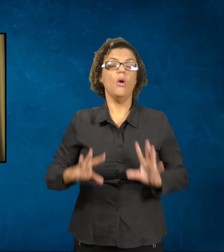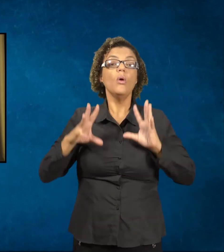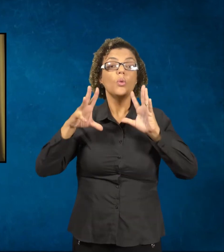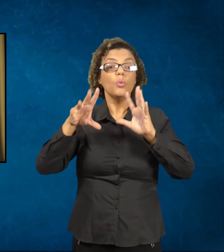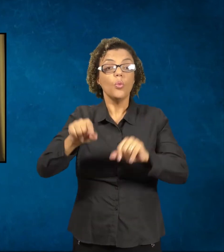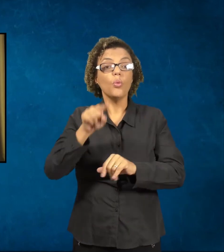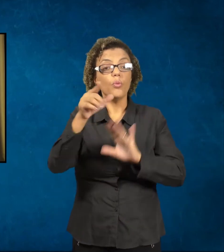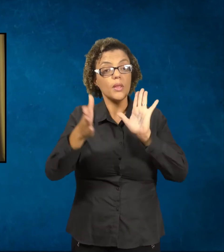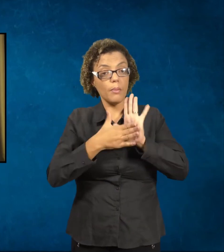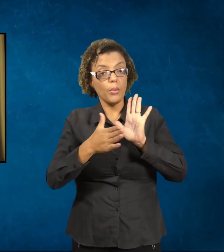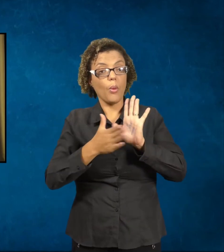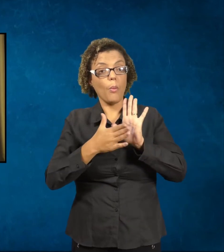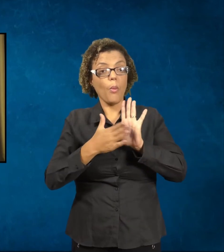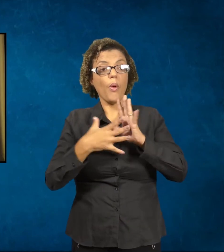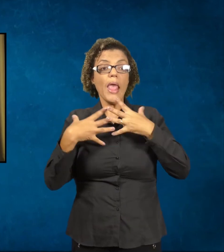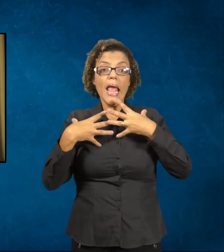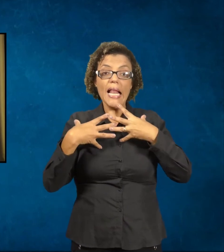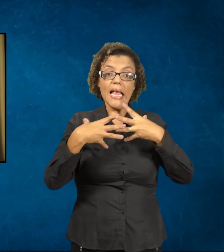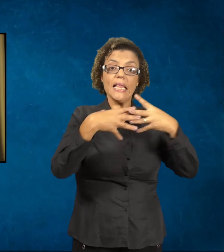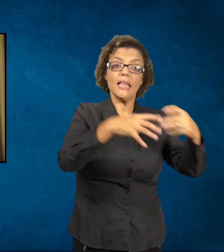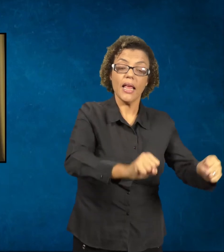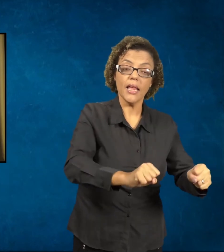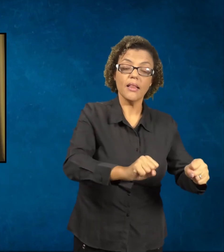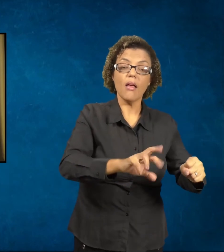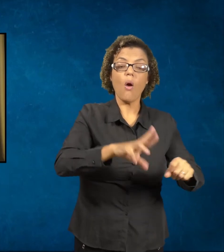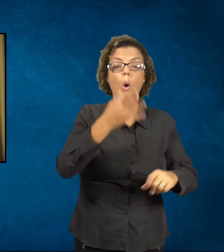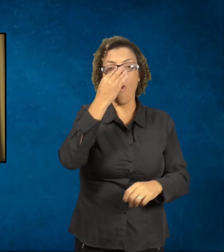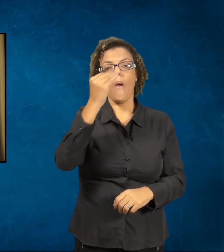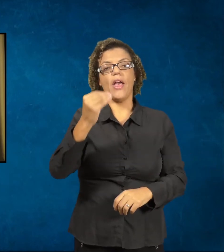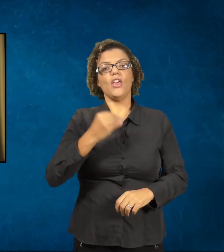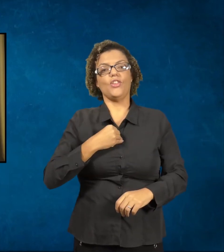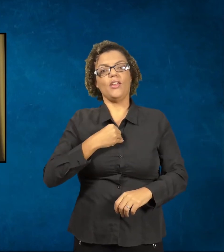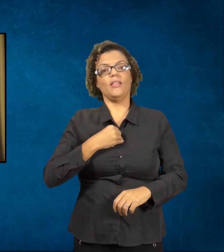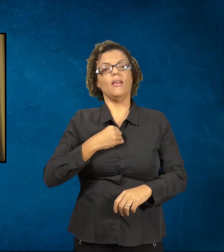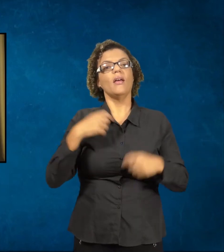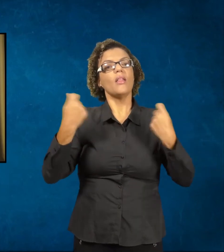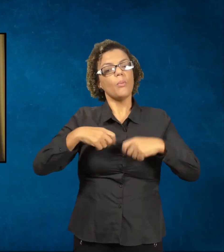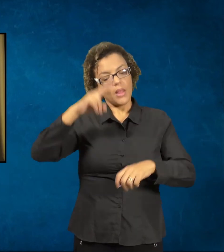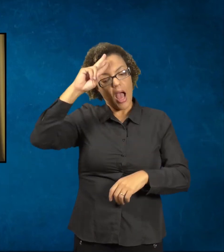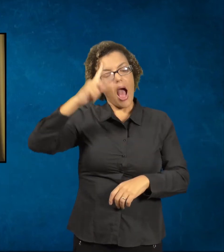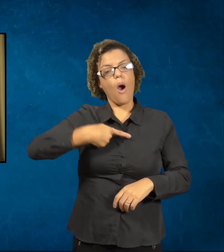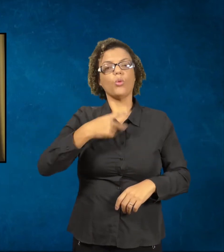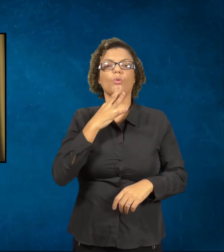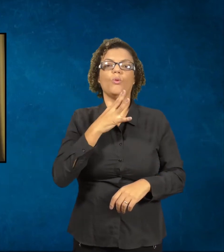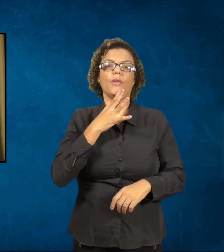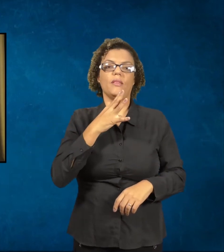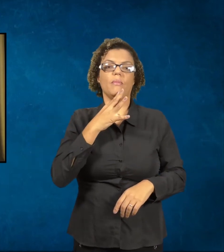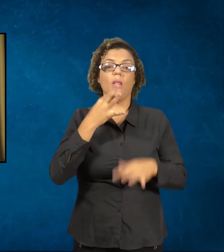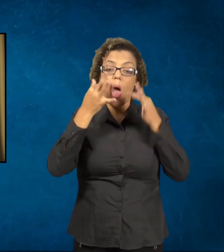ou aceitará em bloco. Então, é preciso ter um pouco mais de autoconhecimento, atenção a si próprio.